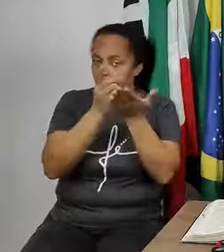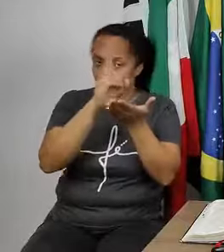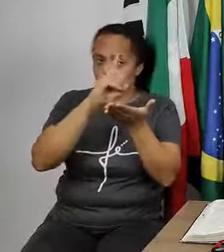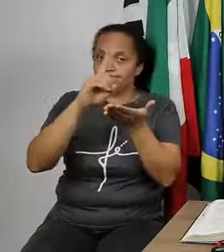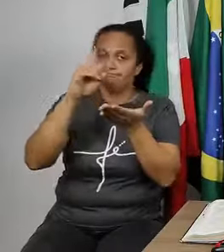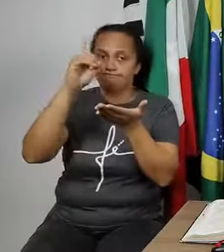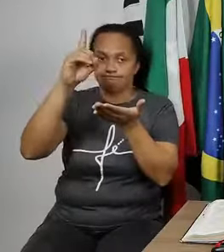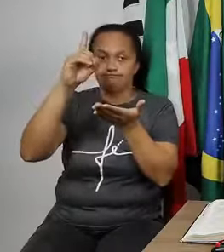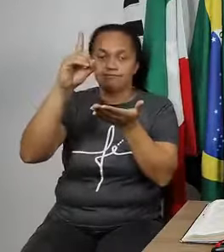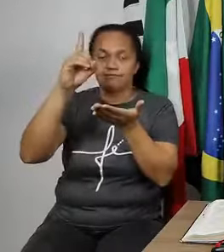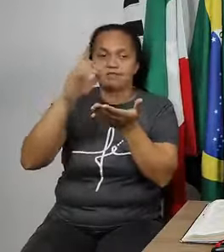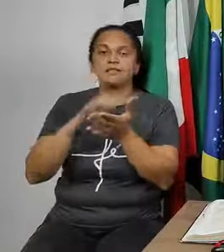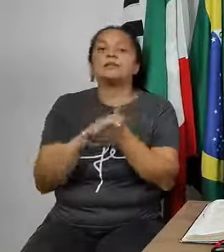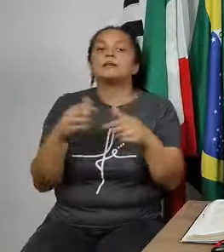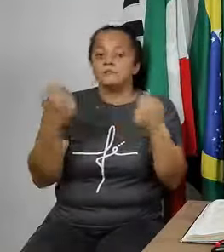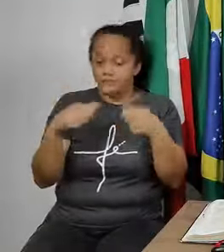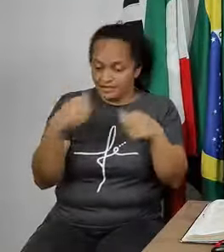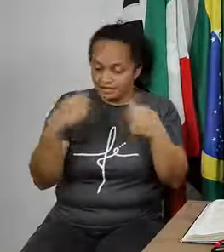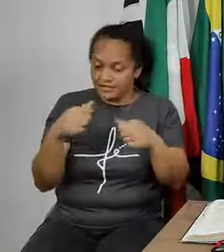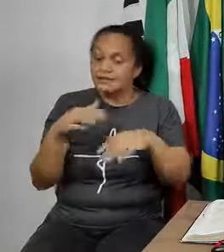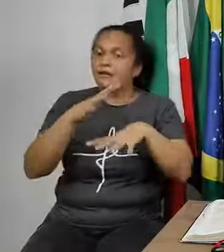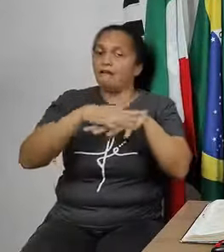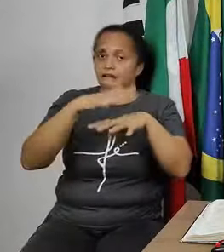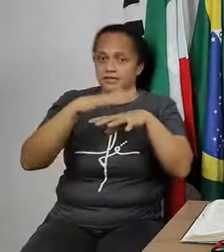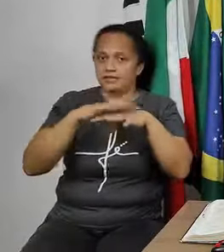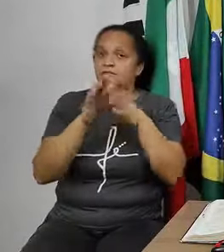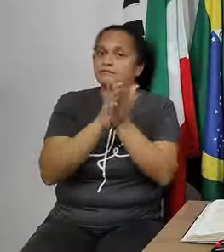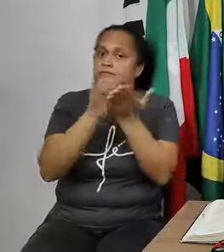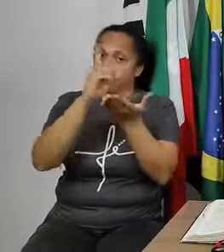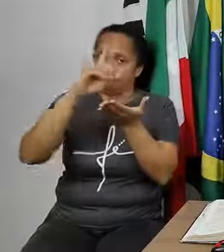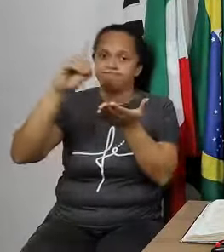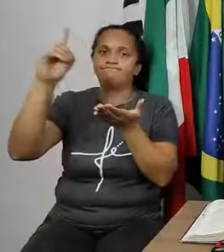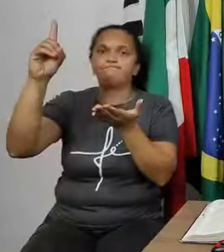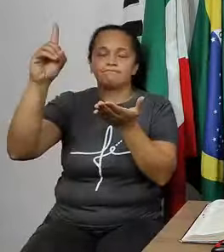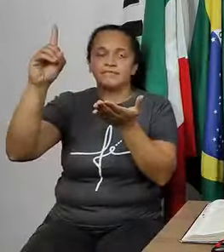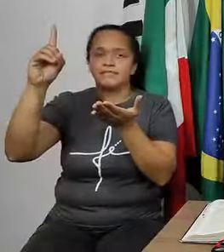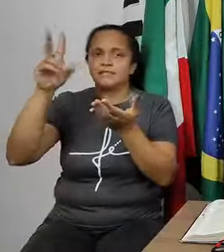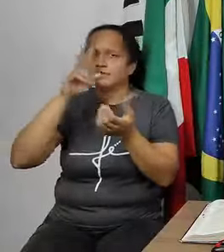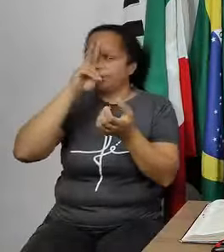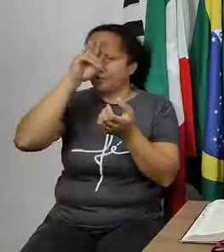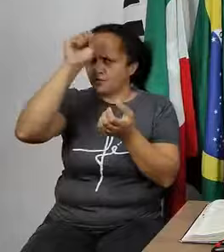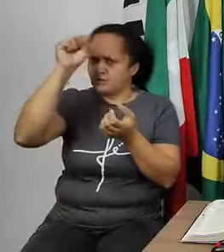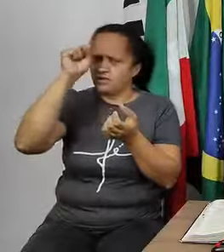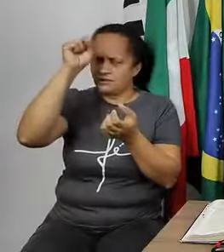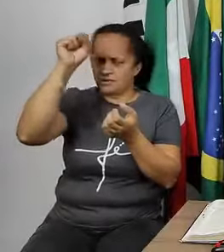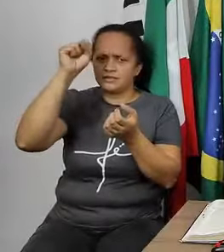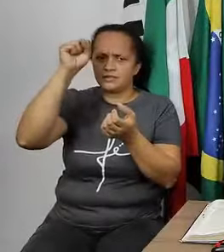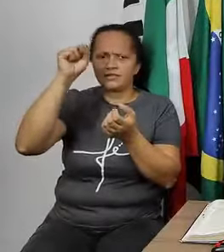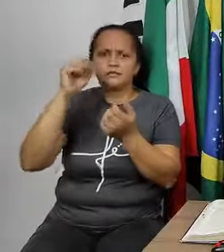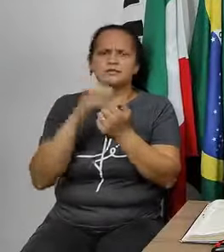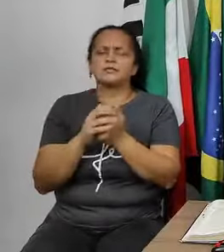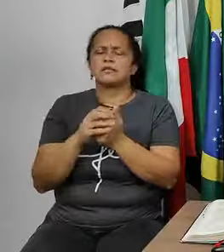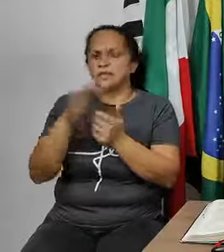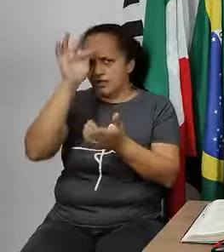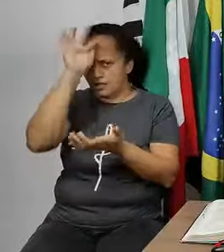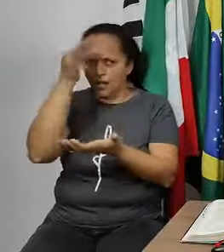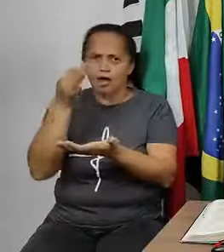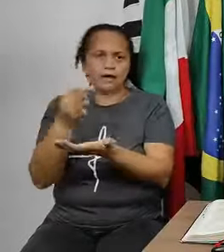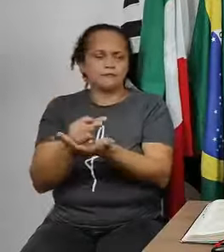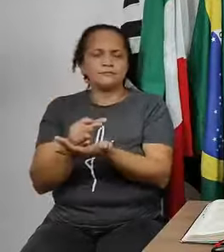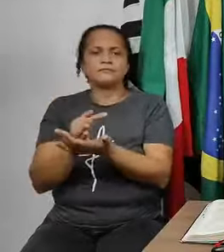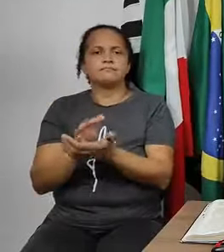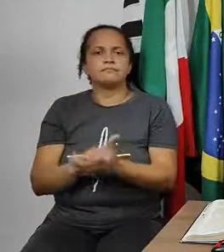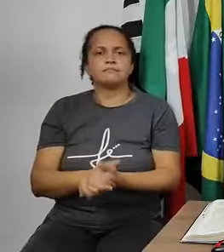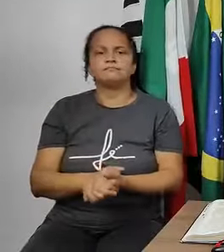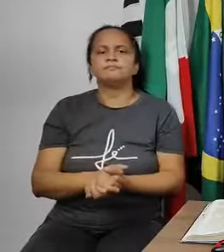de Deus. A prática da palavra de Deus é a rocha onde a tua fé tem que estar